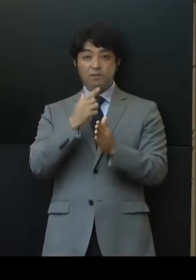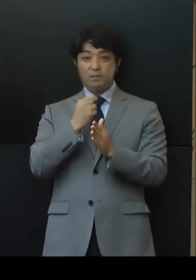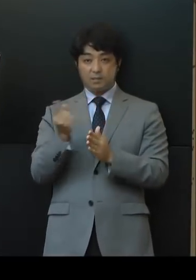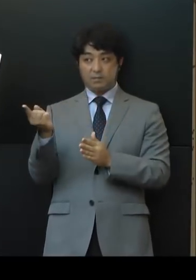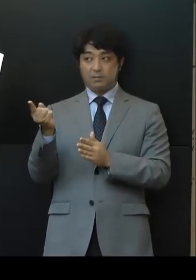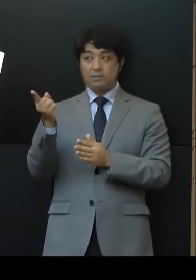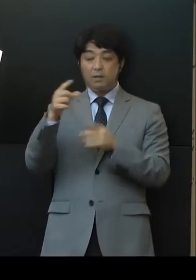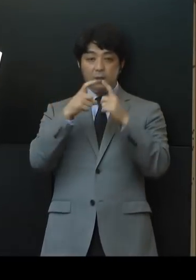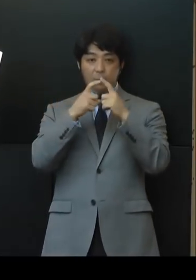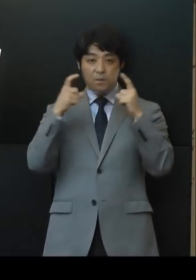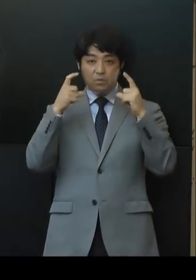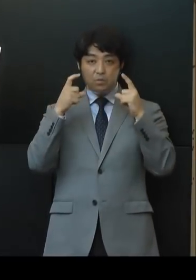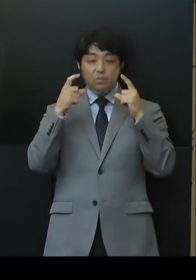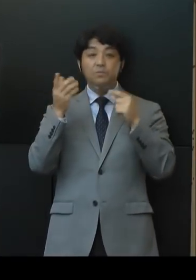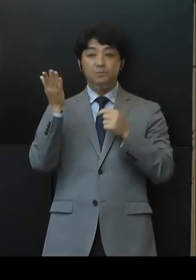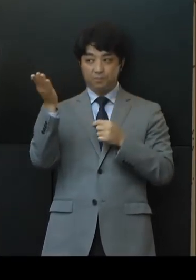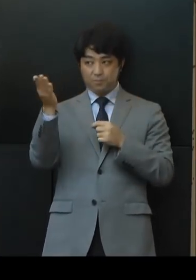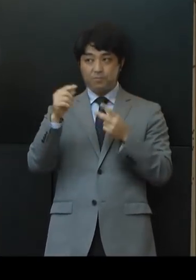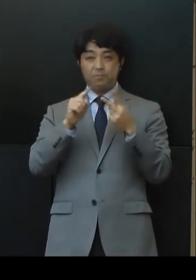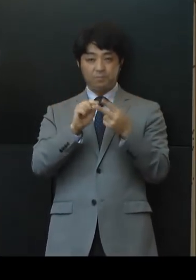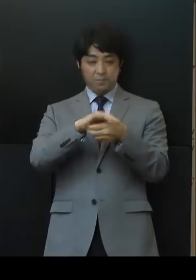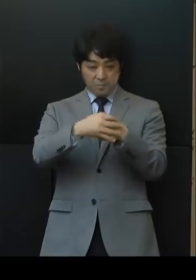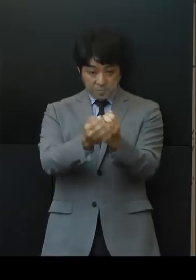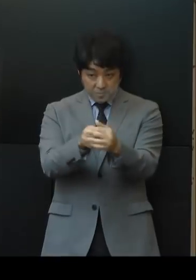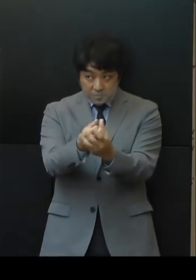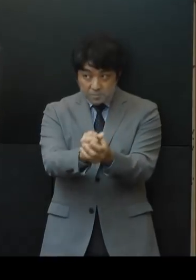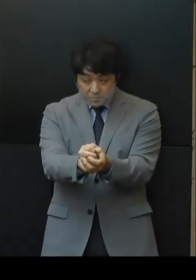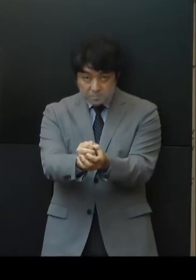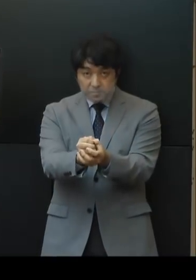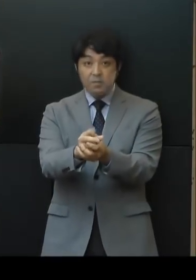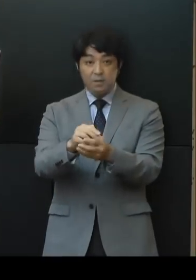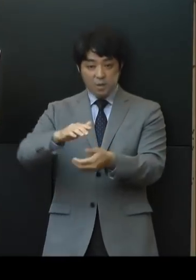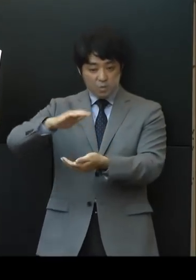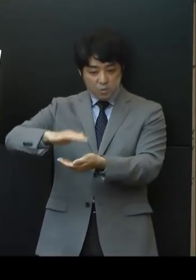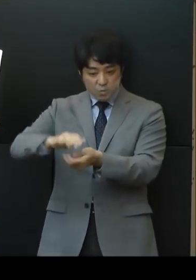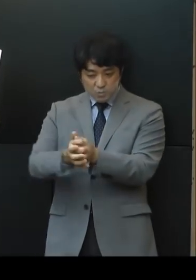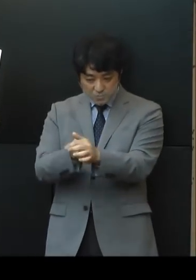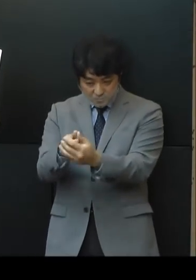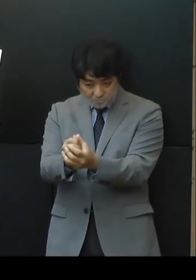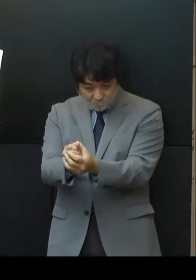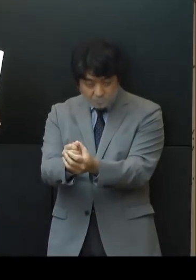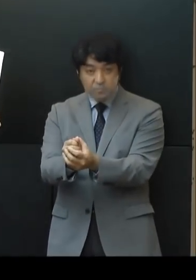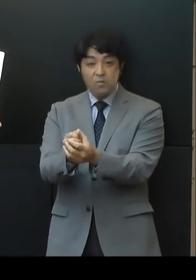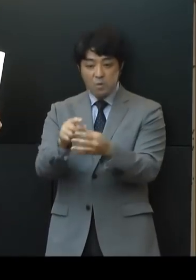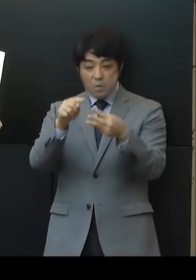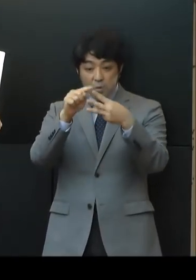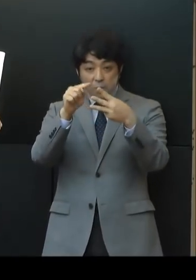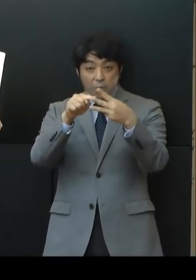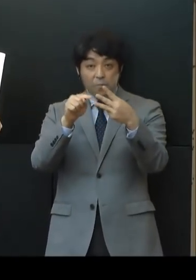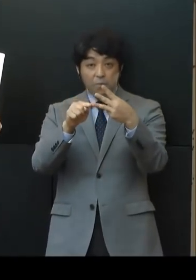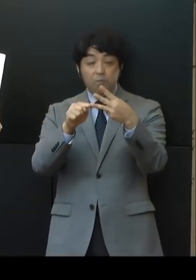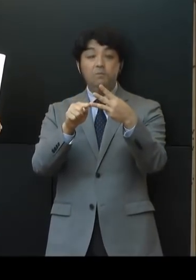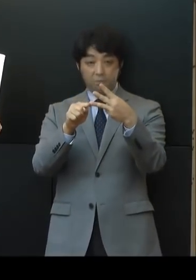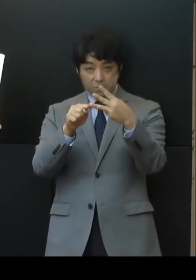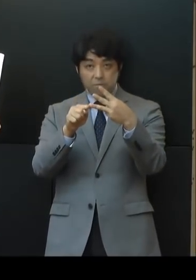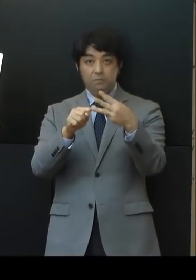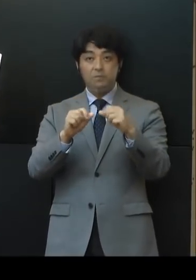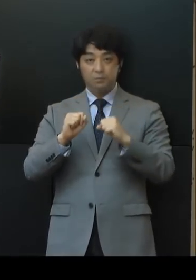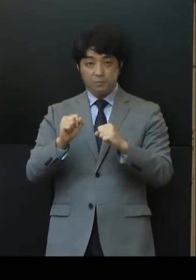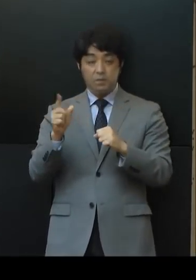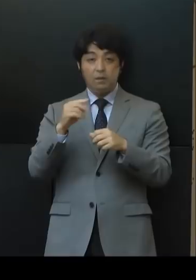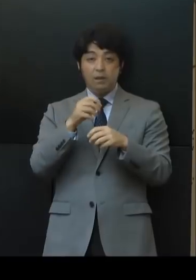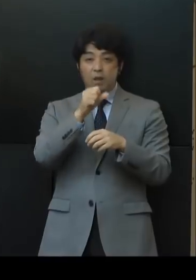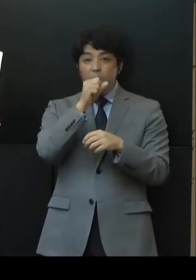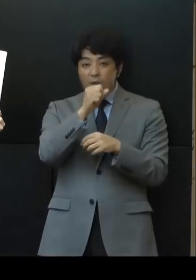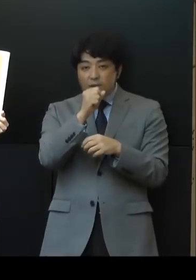スクの着用、手洗いの徹底、そして手指の消毒、咳エチケットも欠かせません。マ